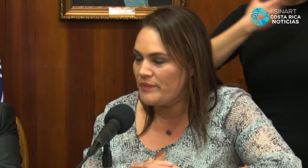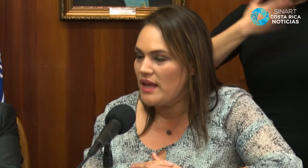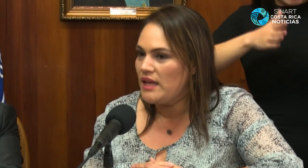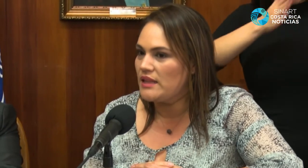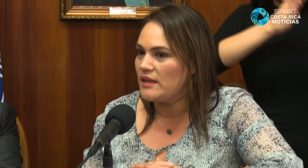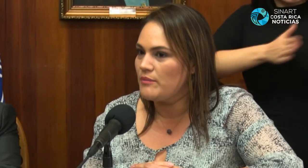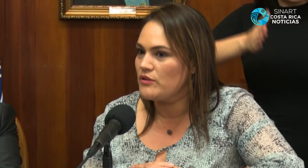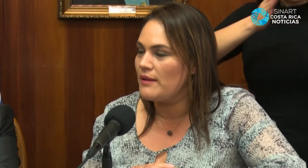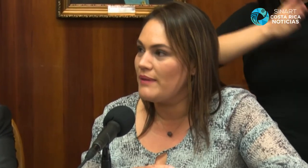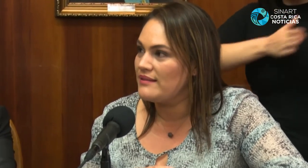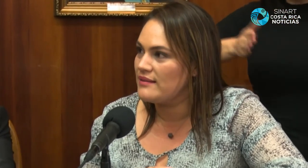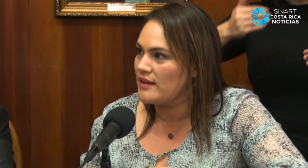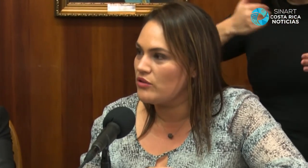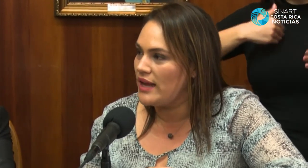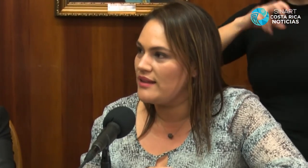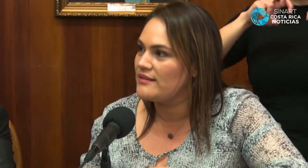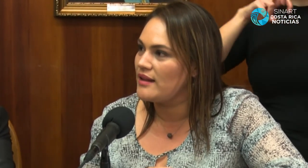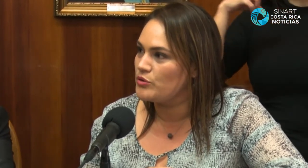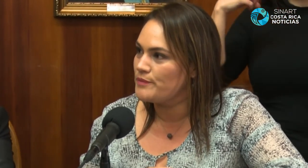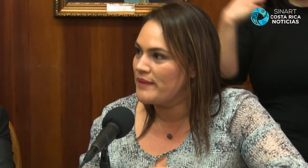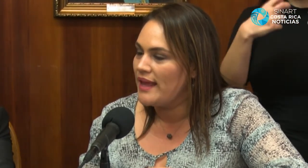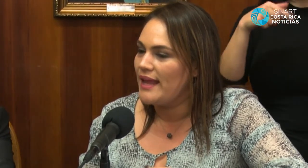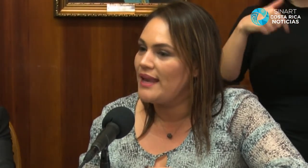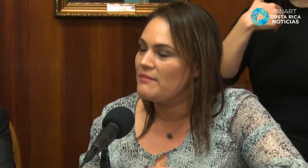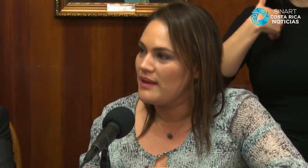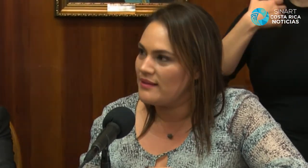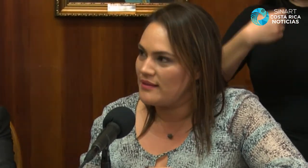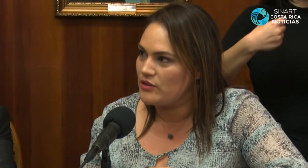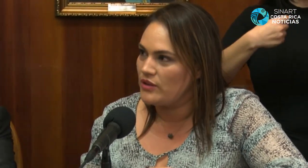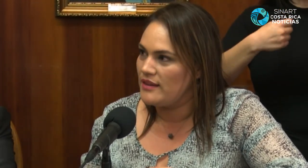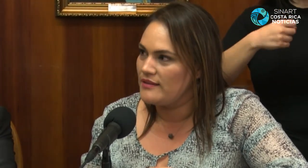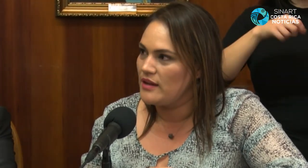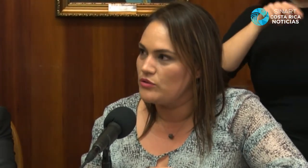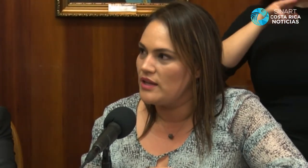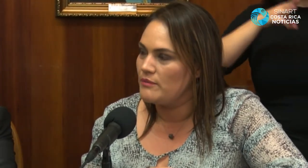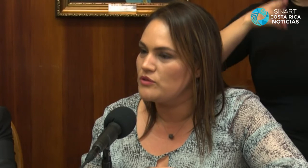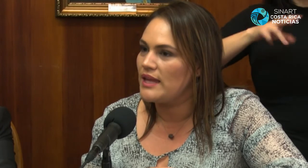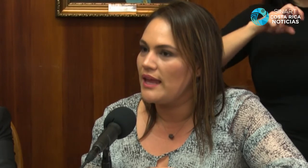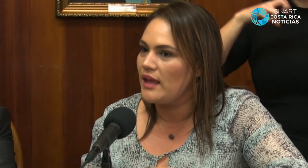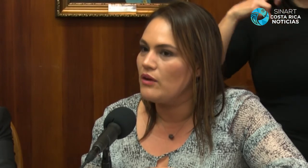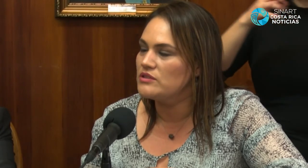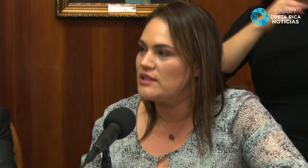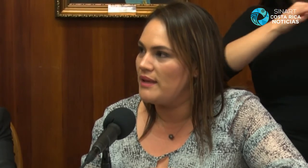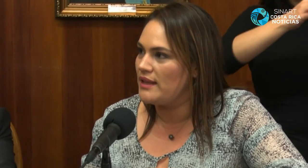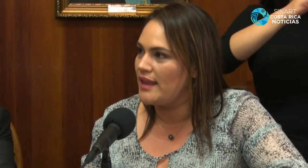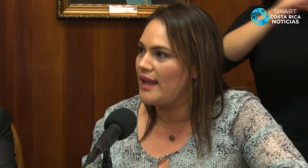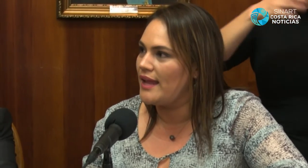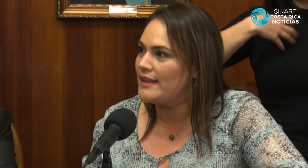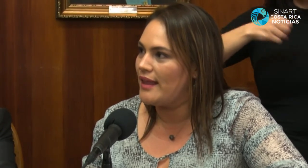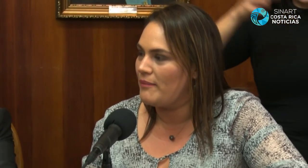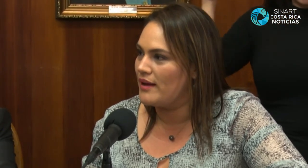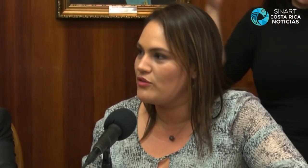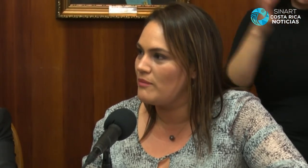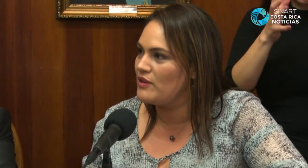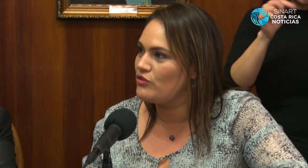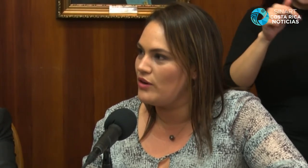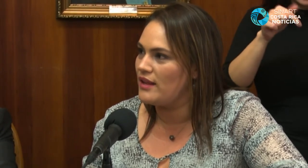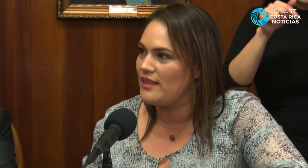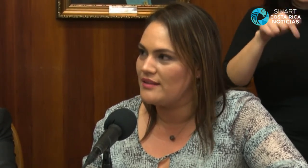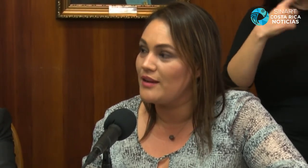organizado y tenemos la Mesa Sectorial de Salud. En la Mesa Sectorial de Salud tenemos justamente el tema que